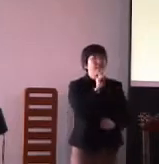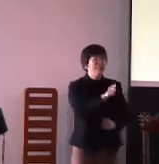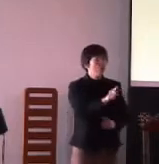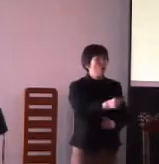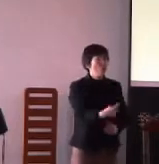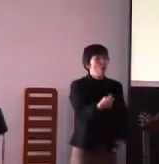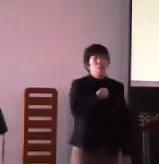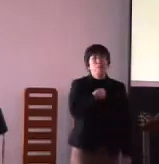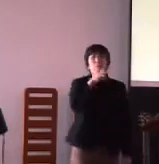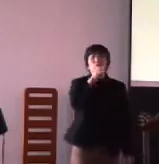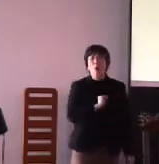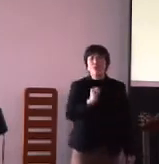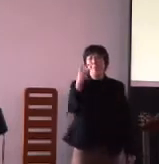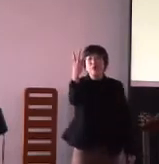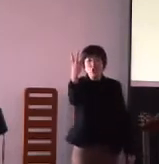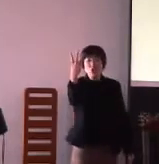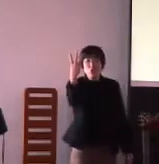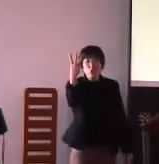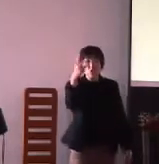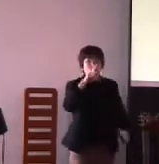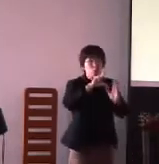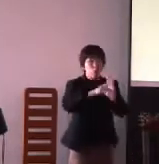が多いそうです、徳島には。3つ、